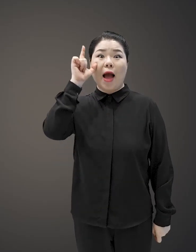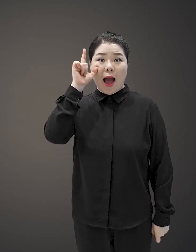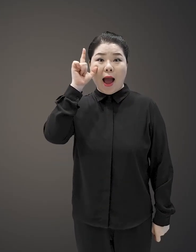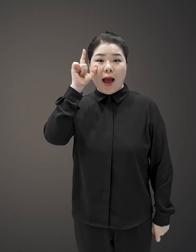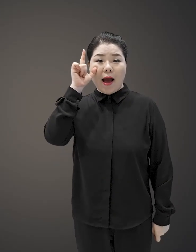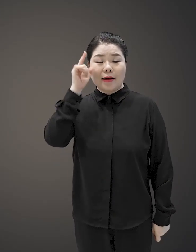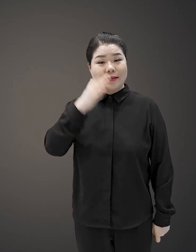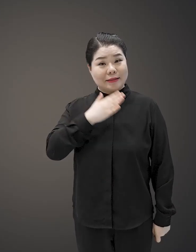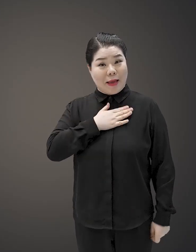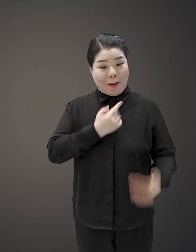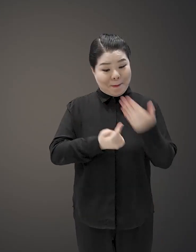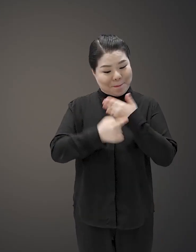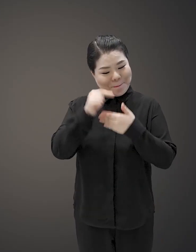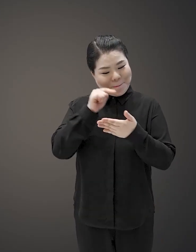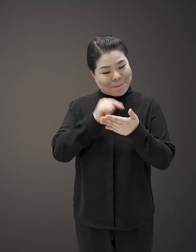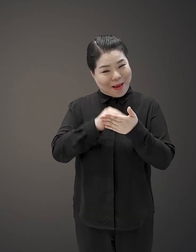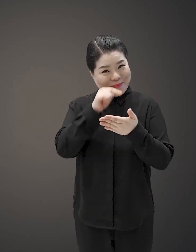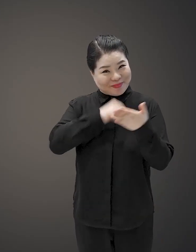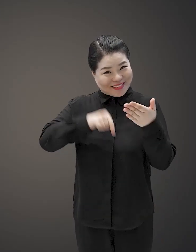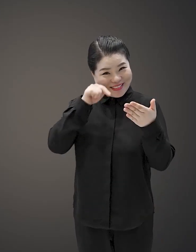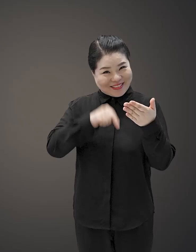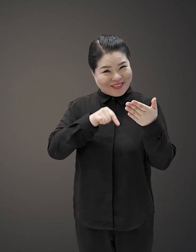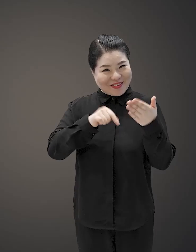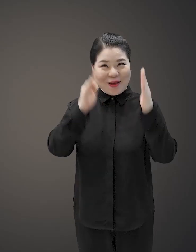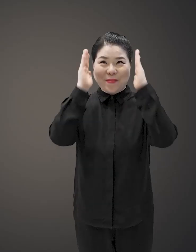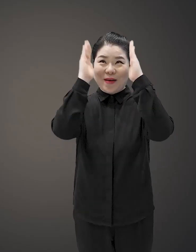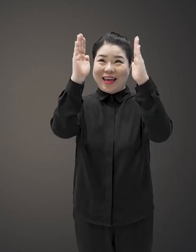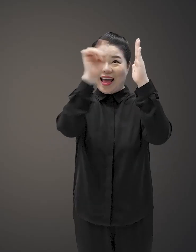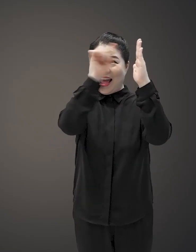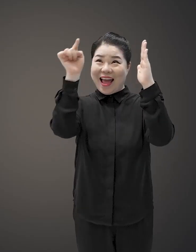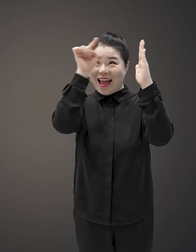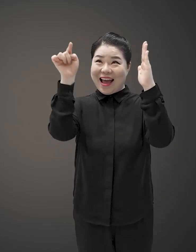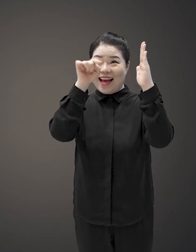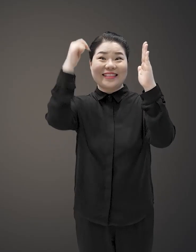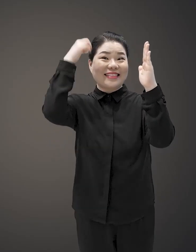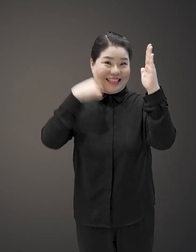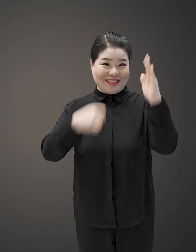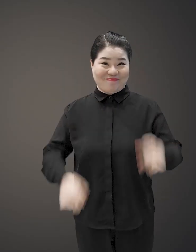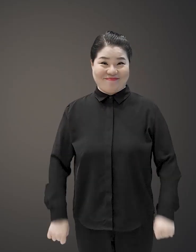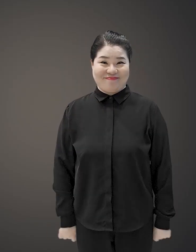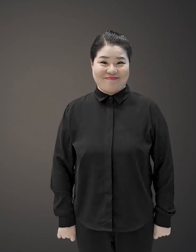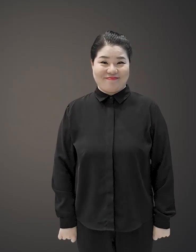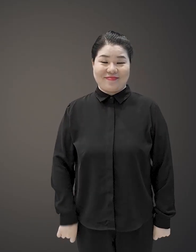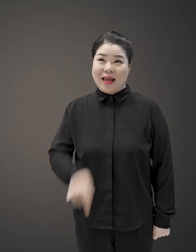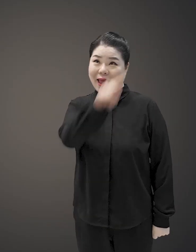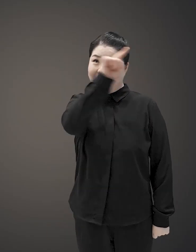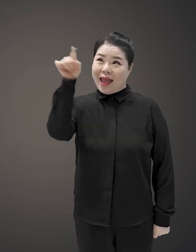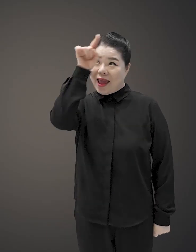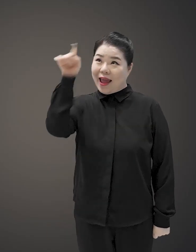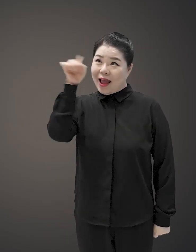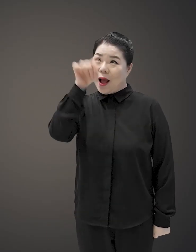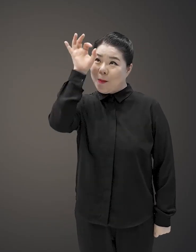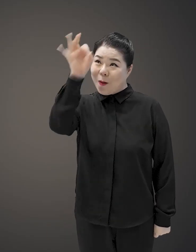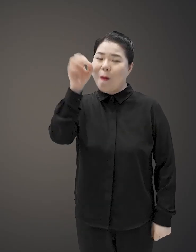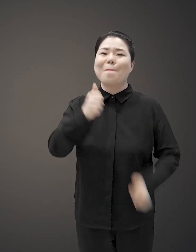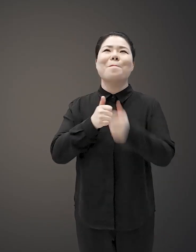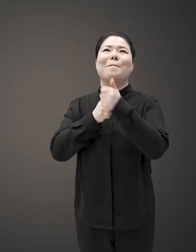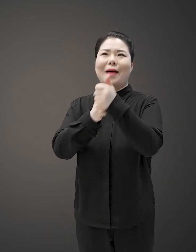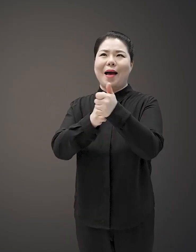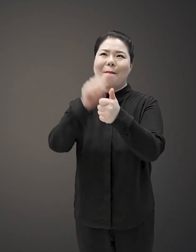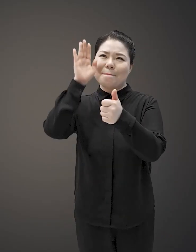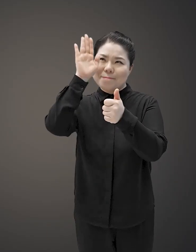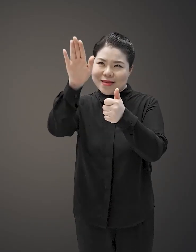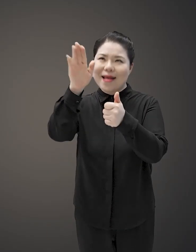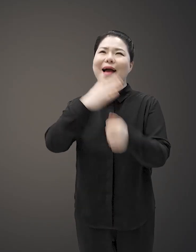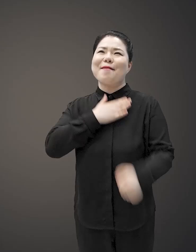되었고 또 약간 제 마음속에 작은 화살표 하나가 생긴 것 같았어요. 그래서 이 화살표를 보고 어디로 나아가야